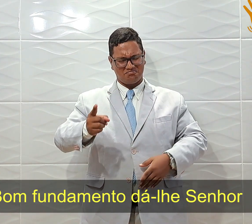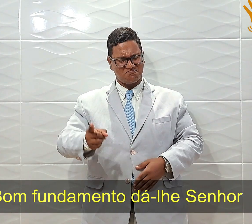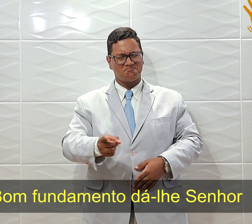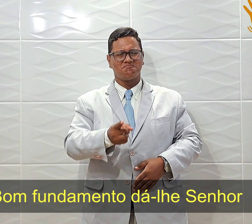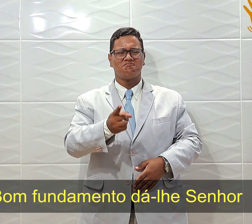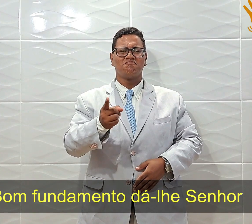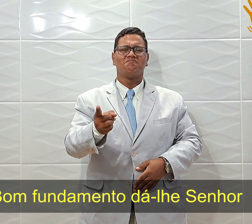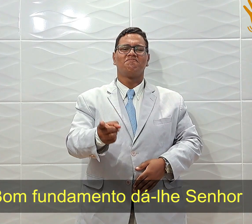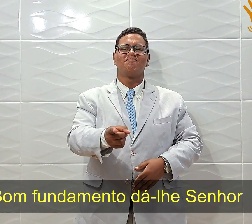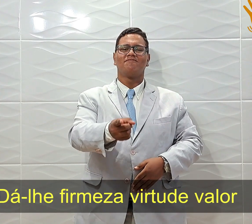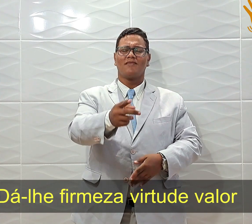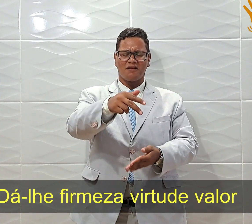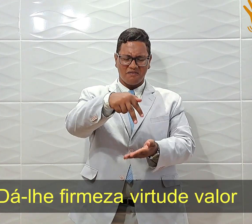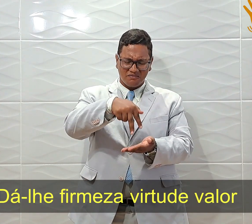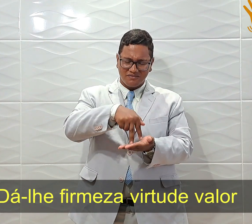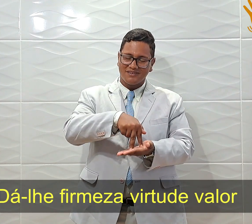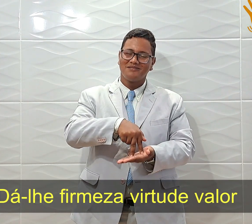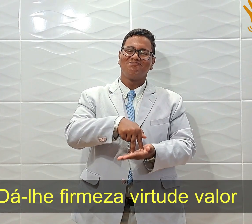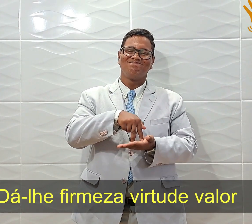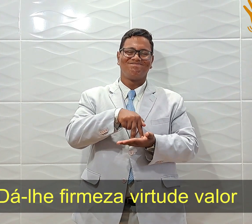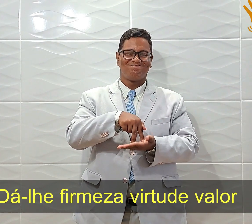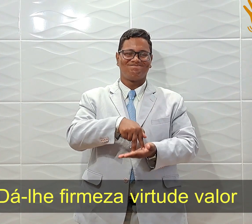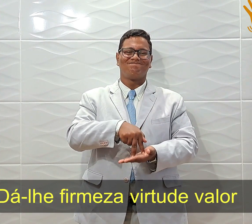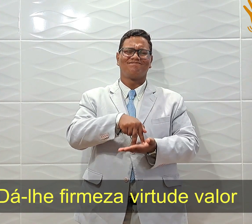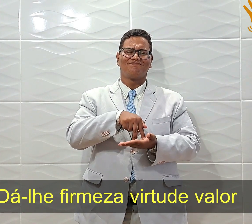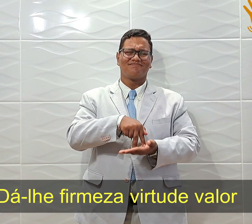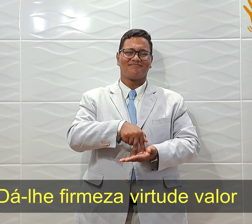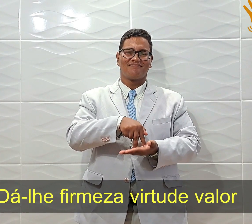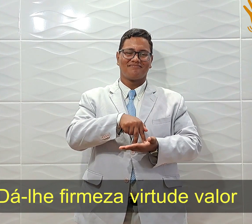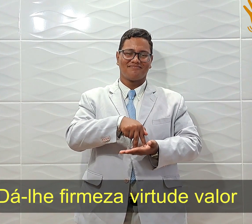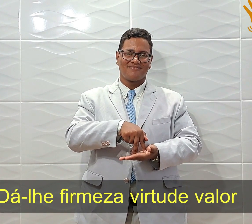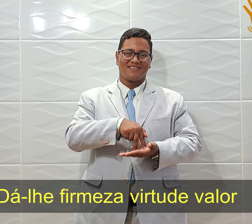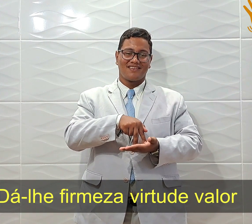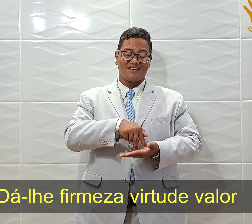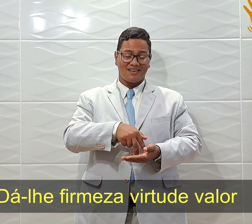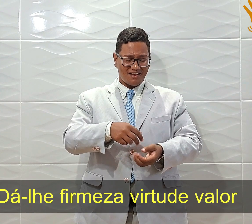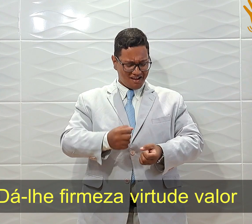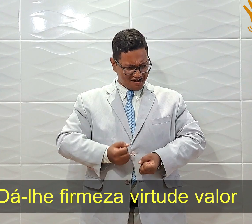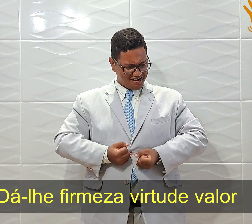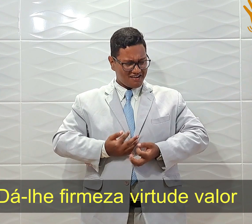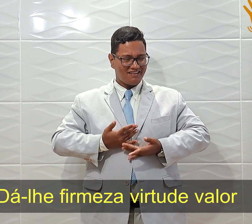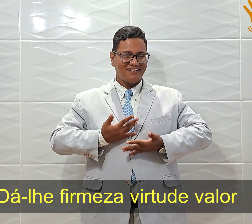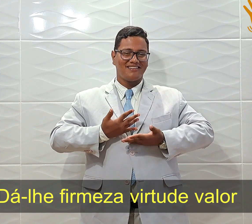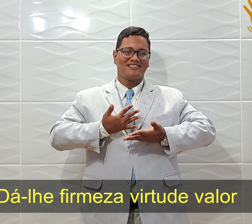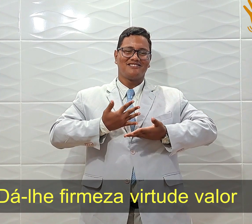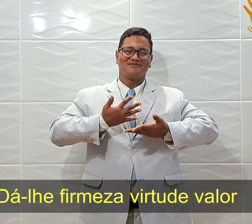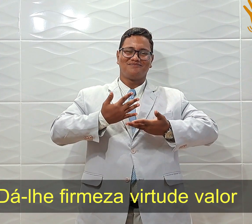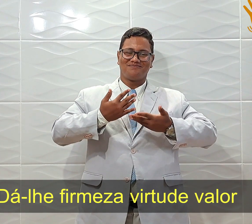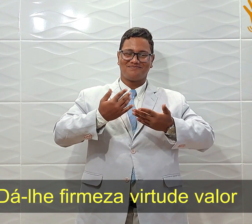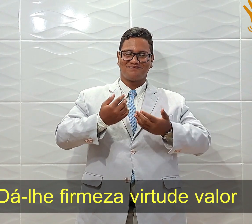Dá-lhe firmeza, virtude, valor